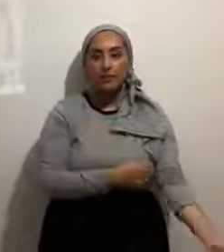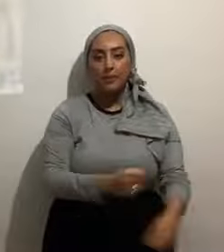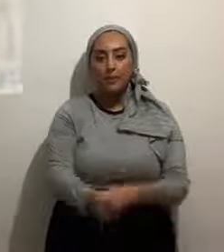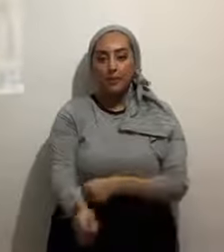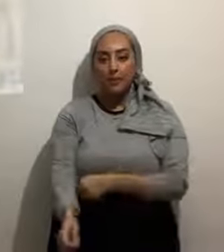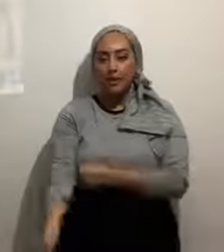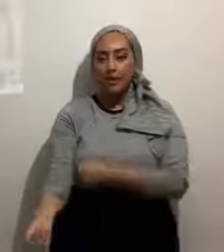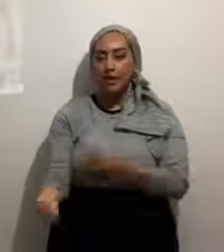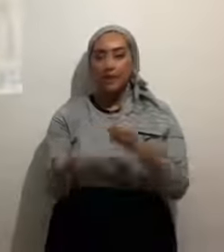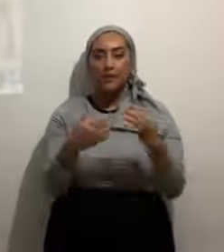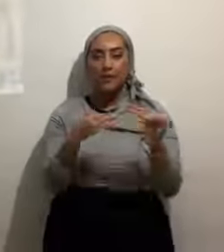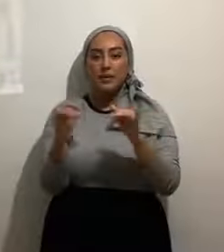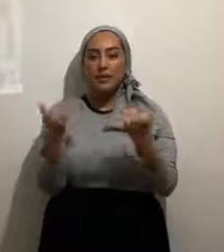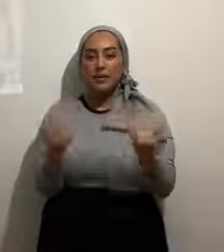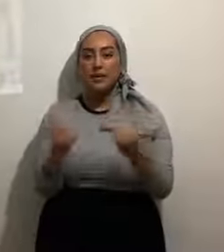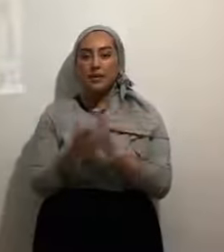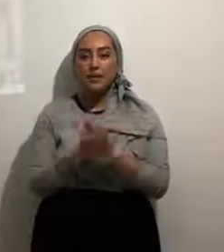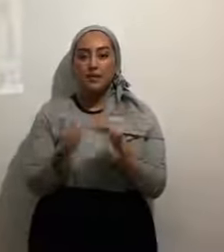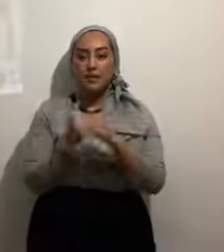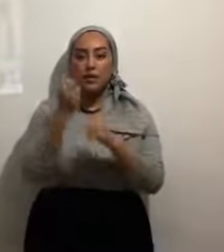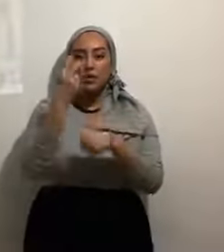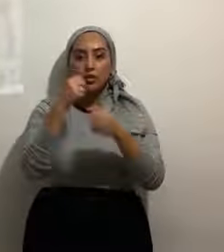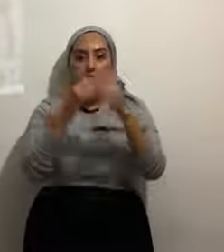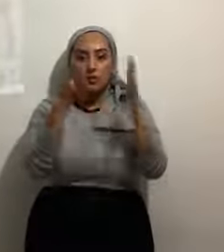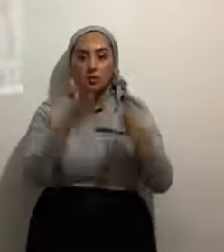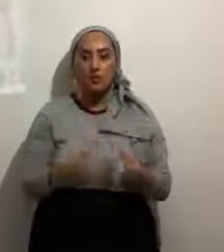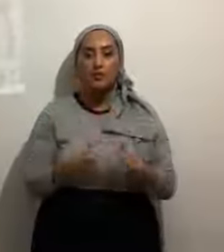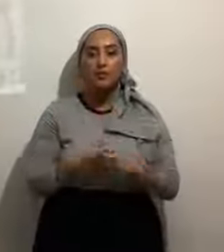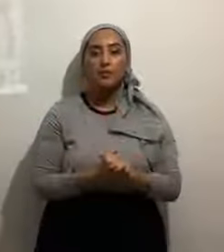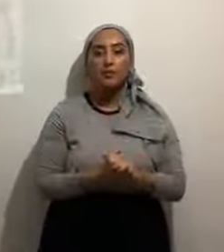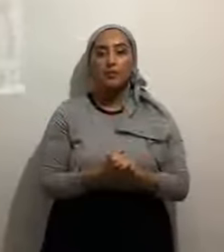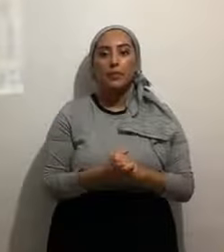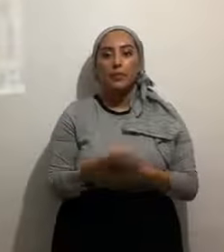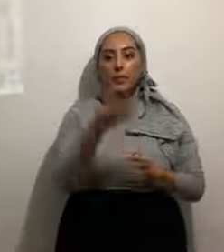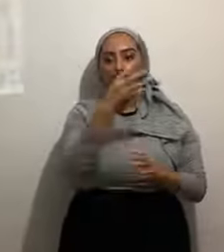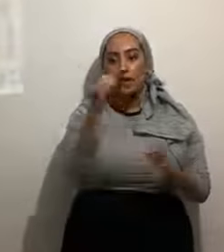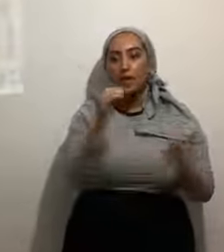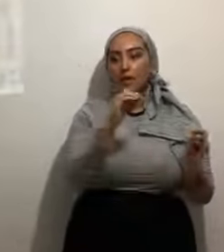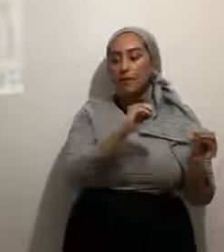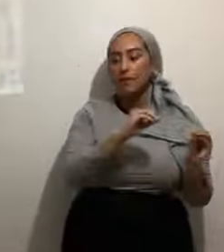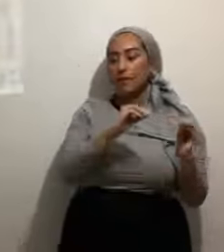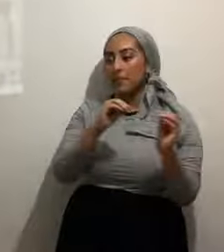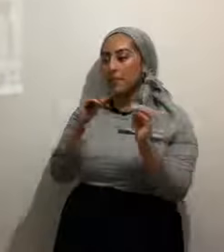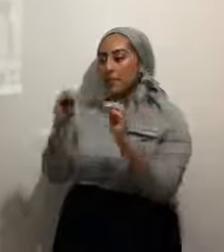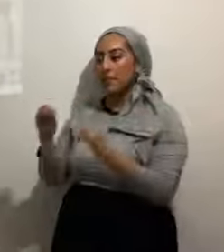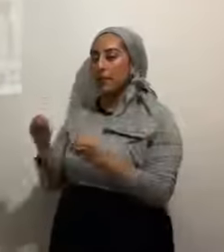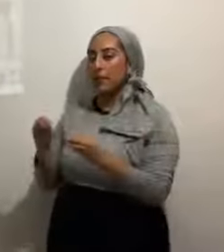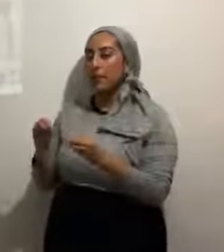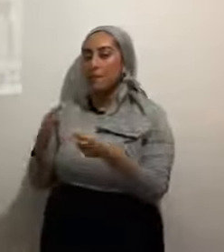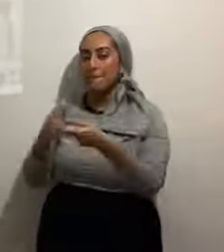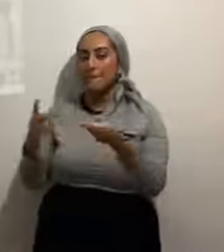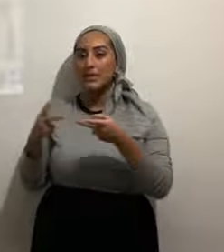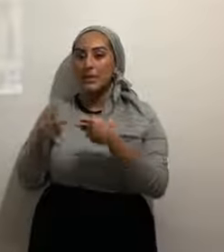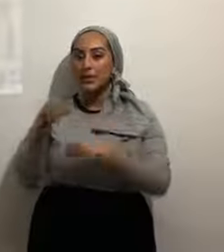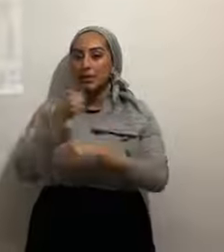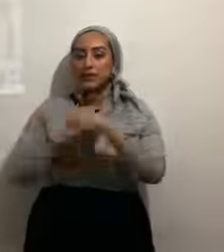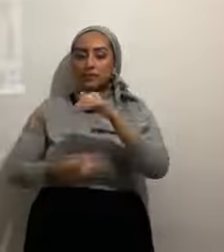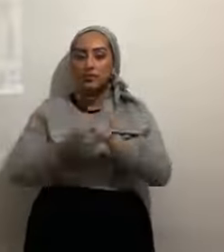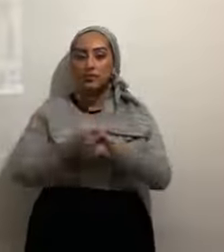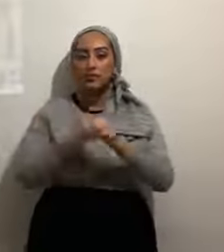como en este caso con los apóstoles, los discípulos, y los condujo a puerto seguro. ¿O no llegaron